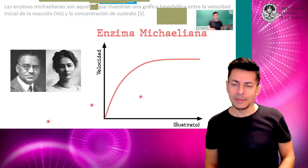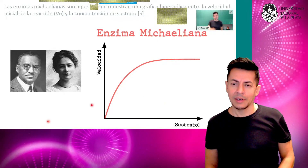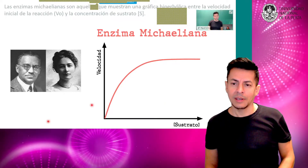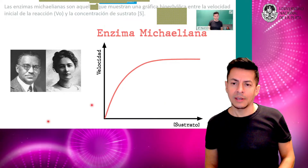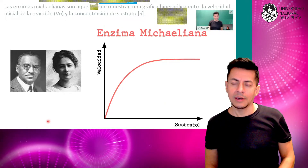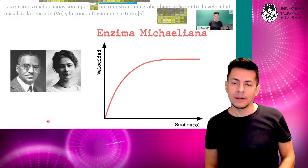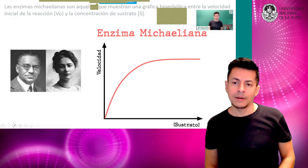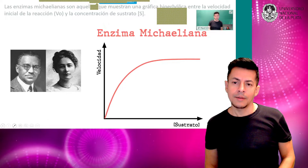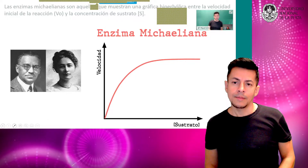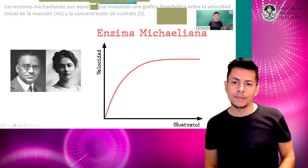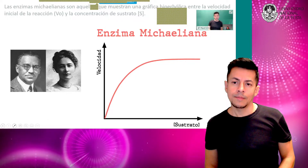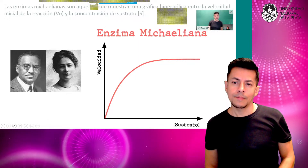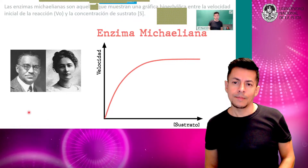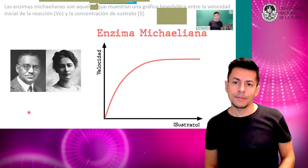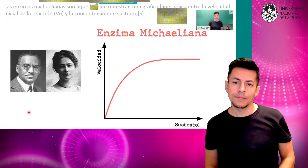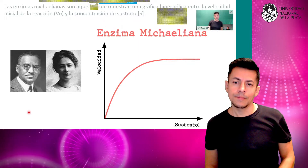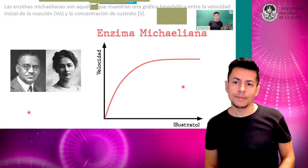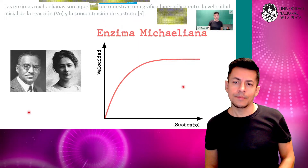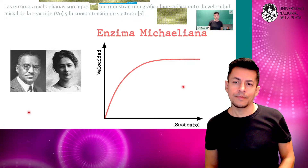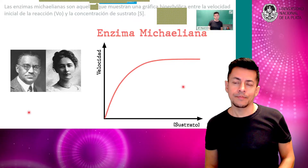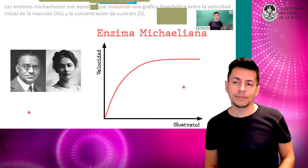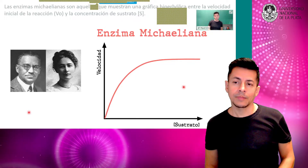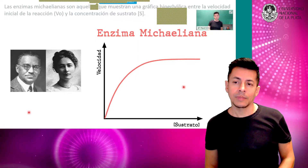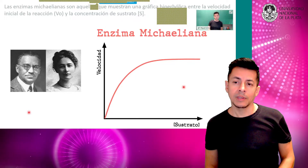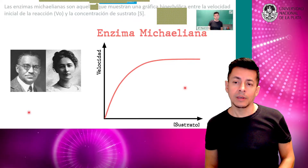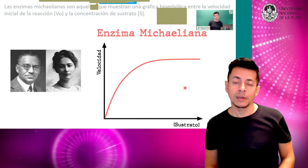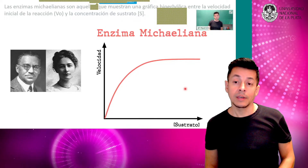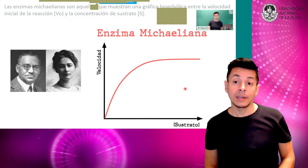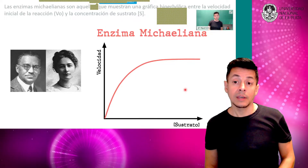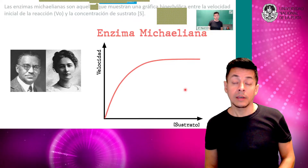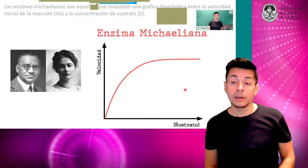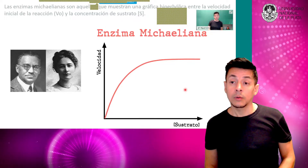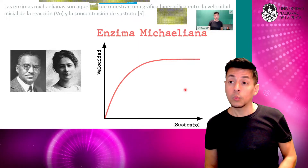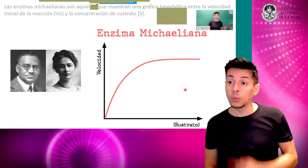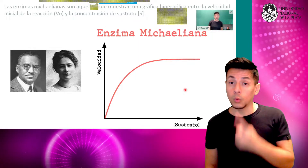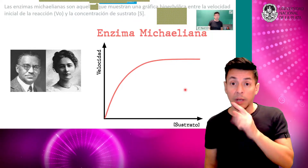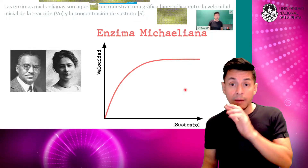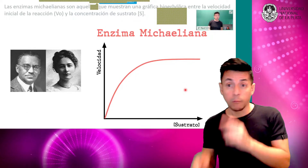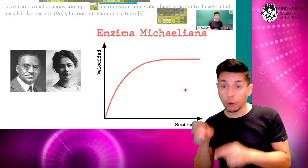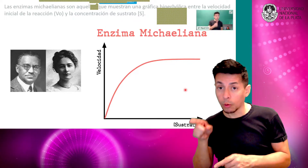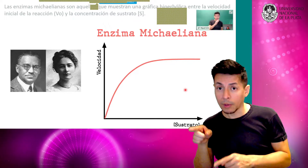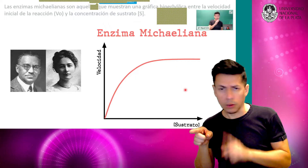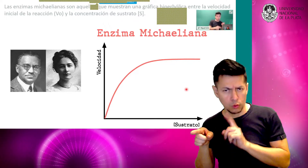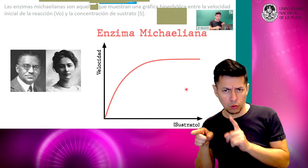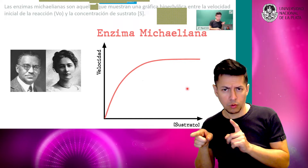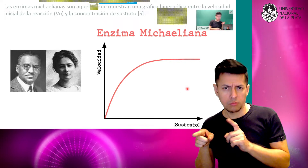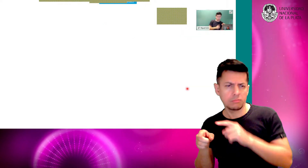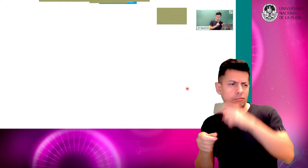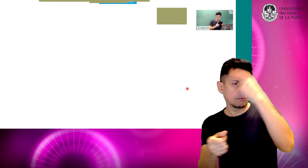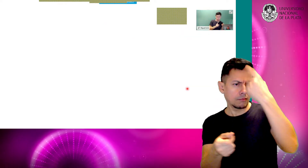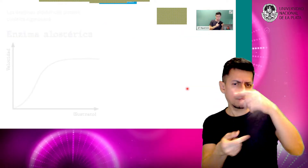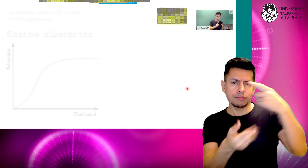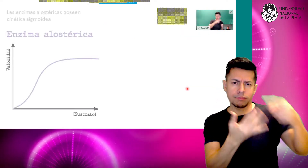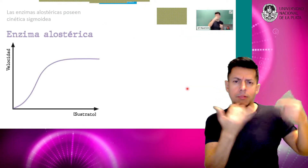estas no son las únicas, el único tipo de enzimas que existen.